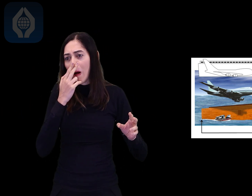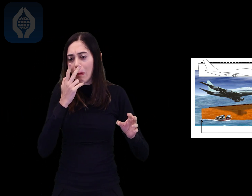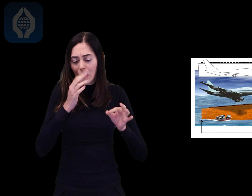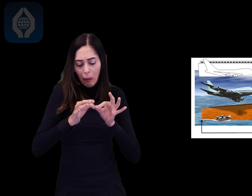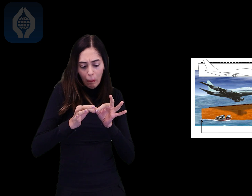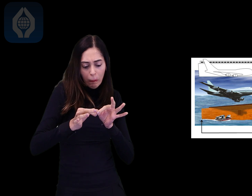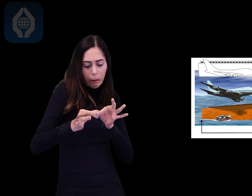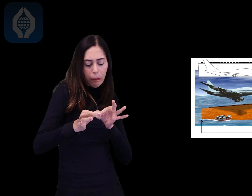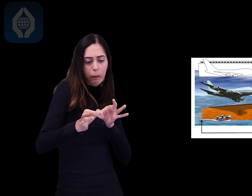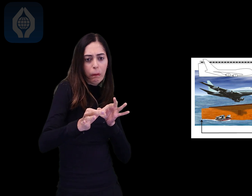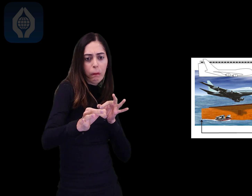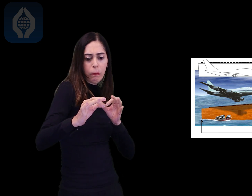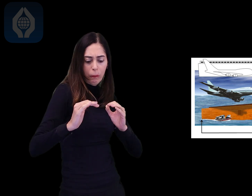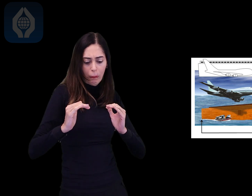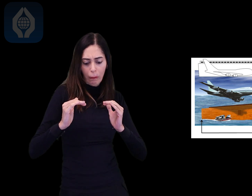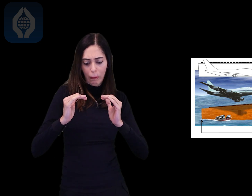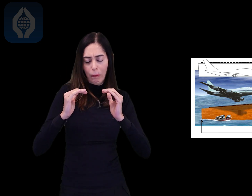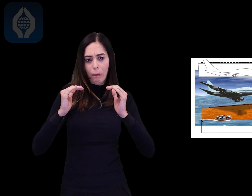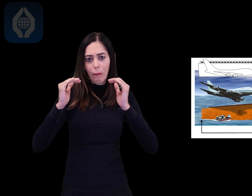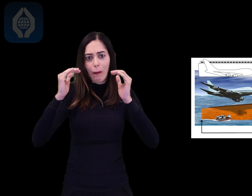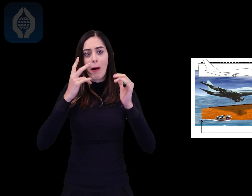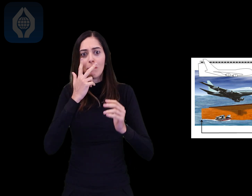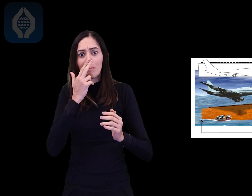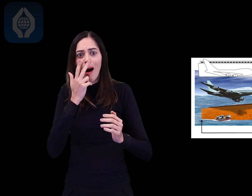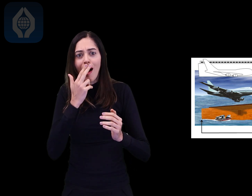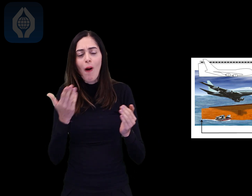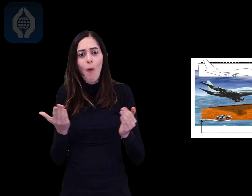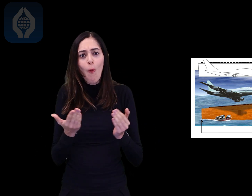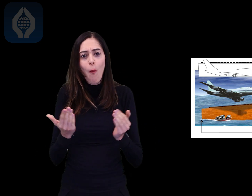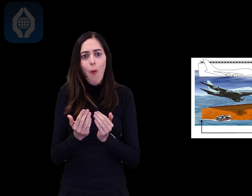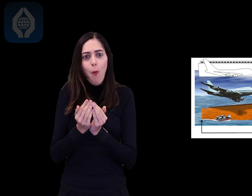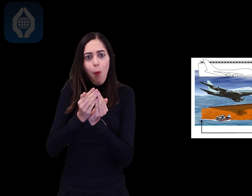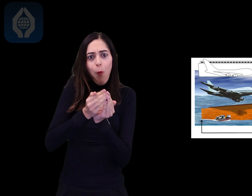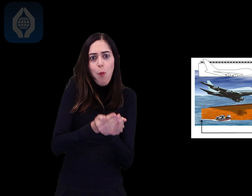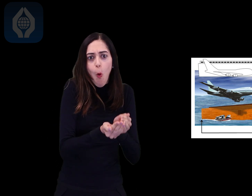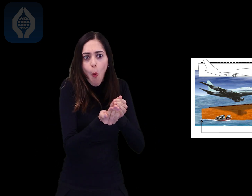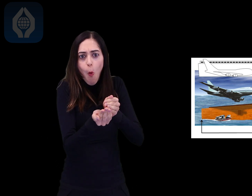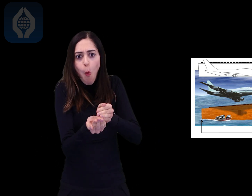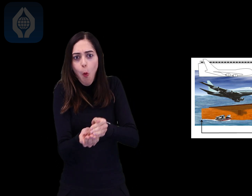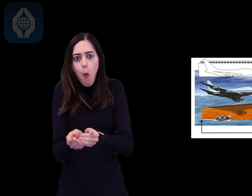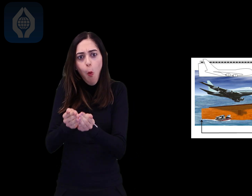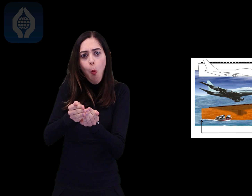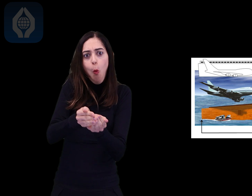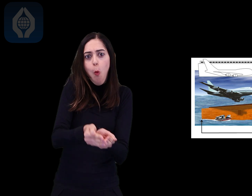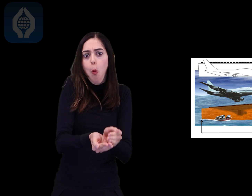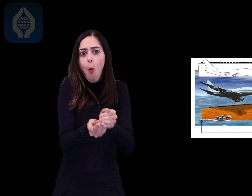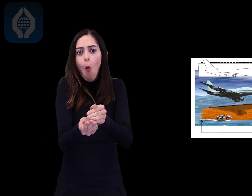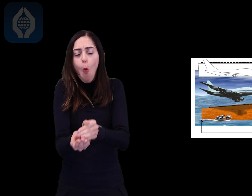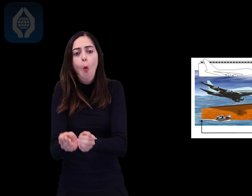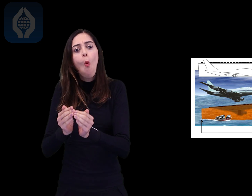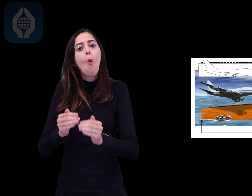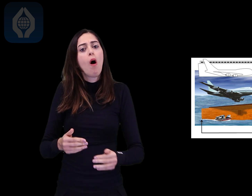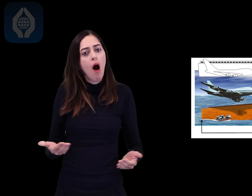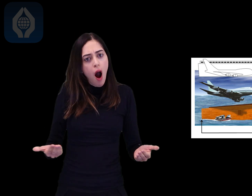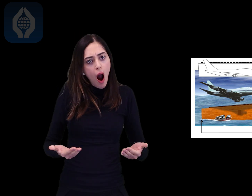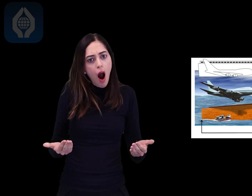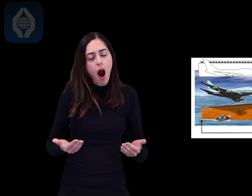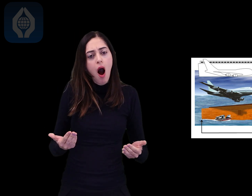às medidas dos enormes navios cargueiros transatlânticos construídos no século XX. Deus criou o